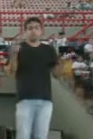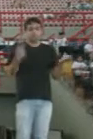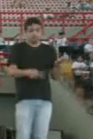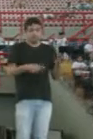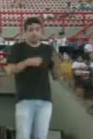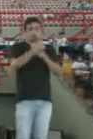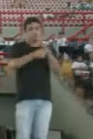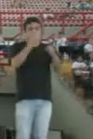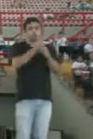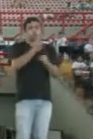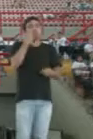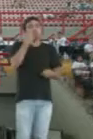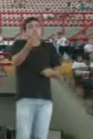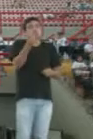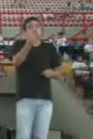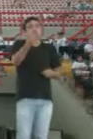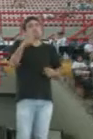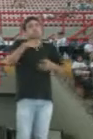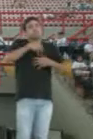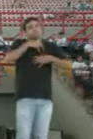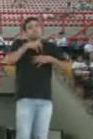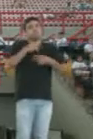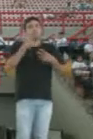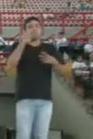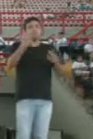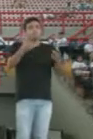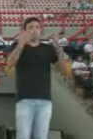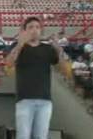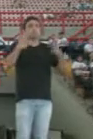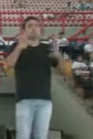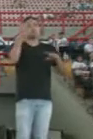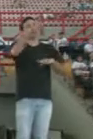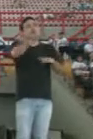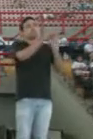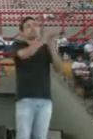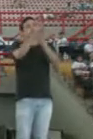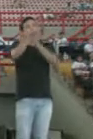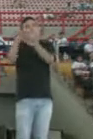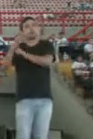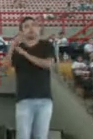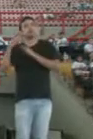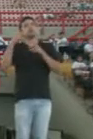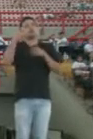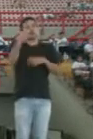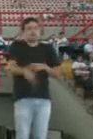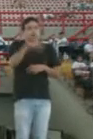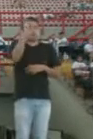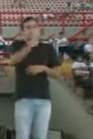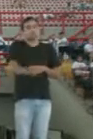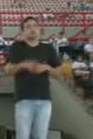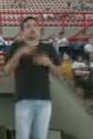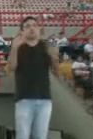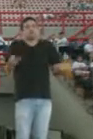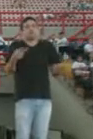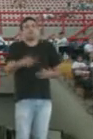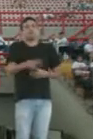ano, nunca fez tanto sentido você sair perguntando nas ruas que país é